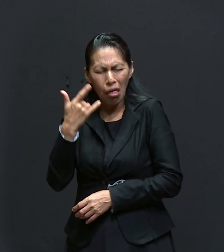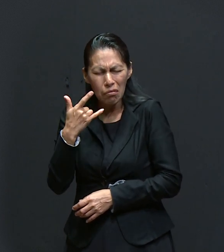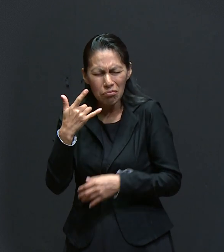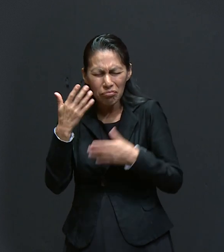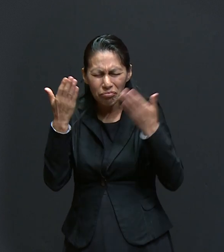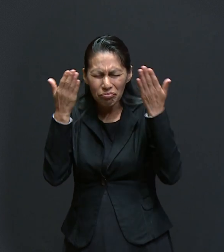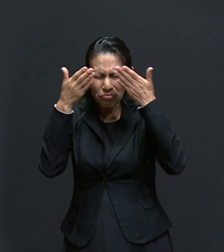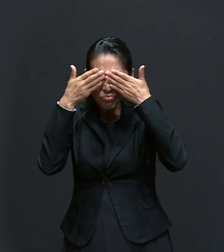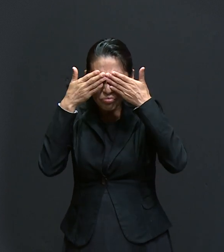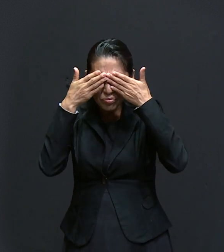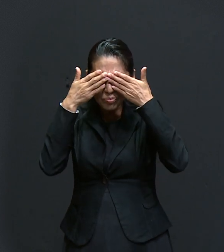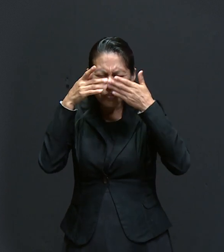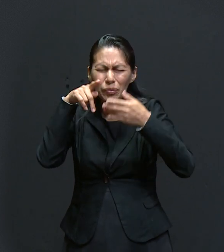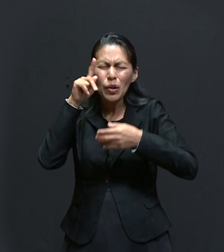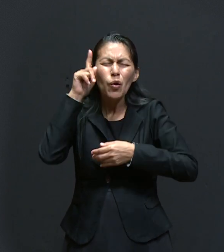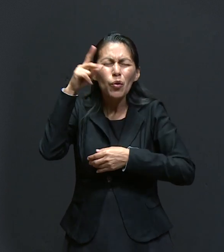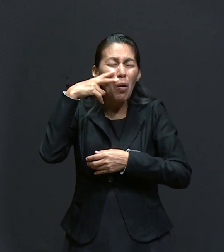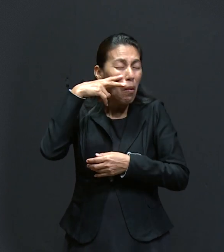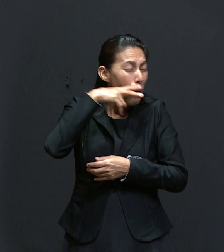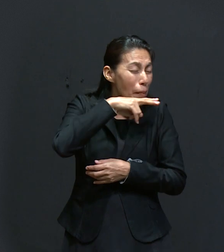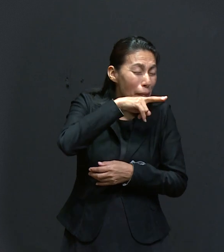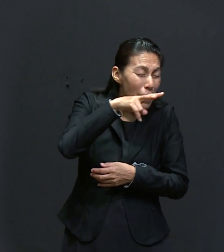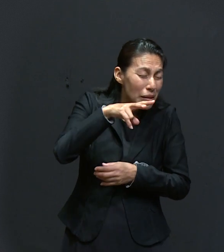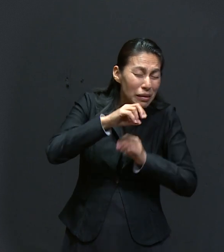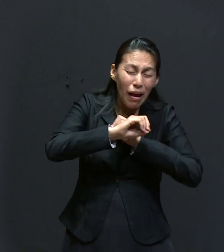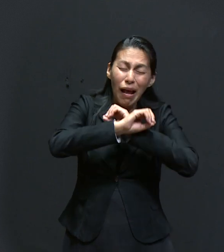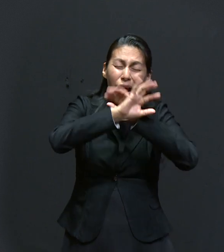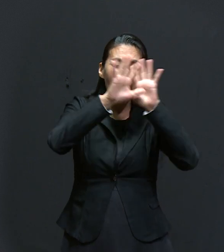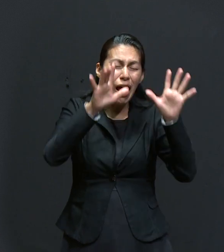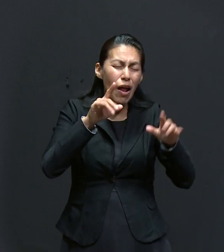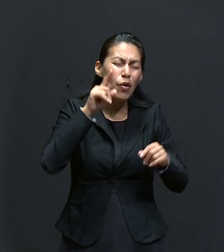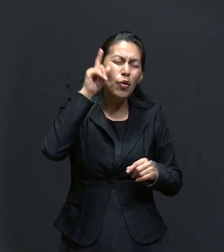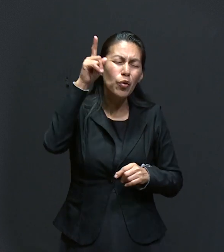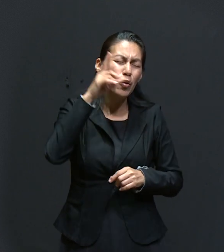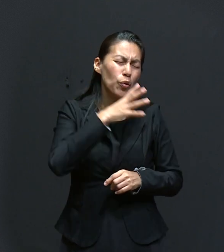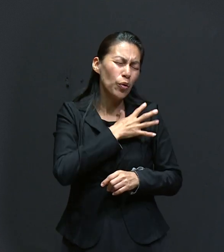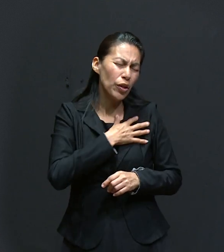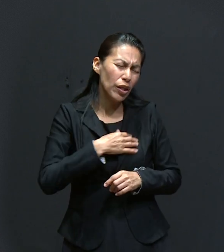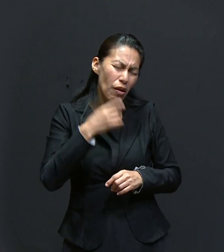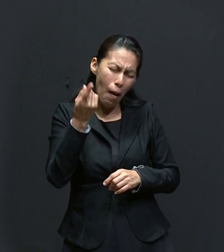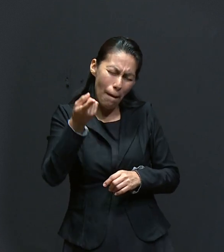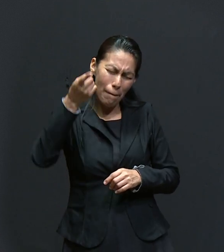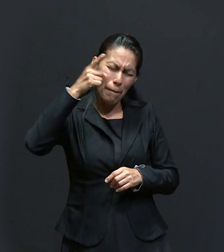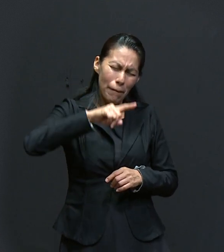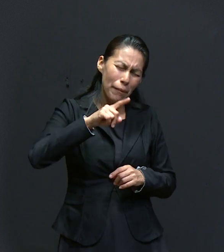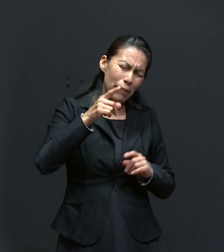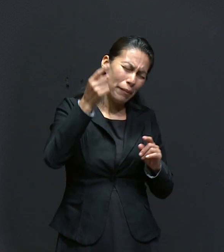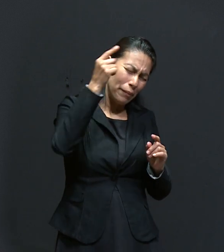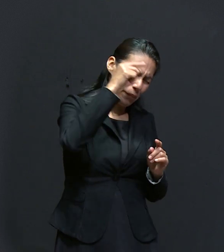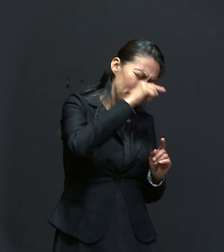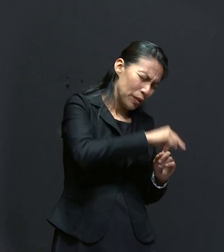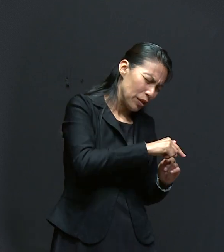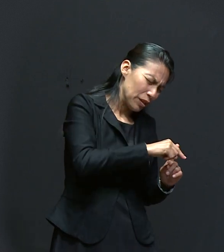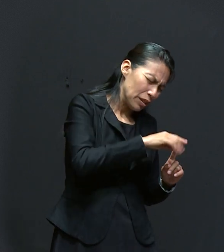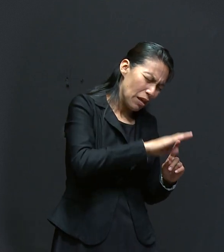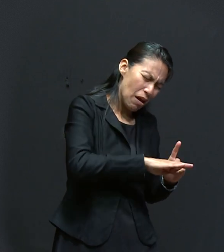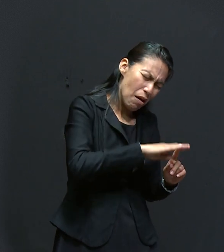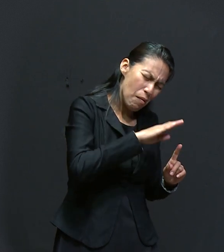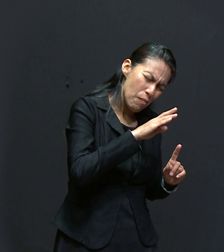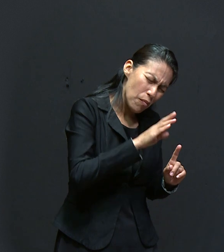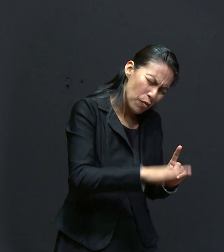tú que eres compasivo maravilloso y que nos has enviado a tu hijo a morir por nosotros